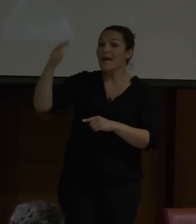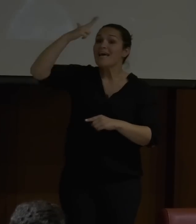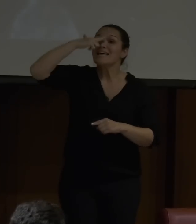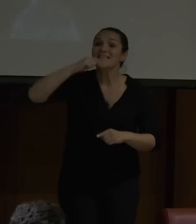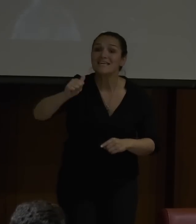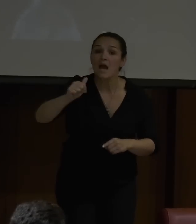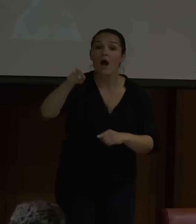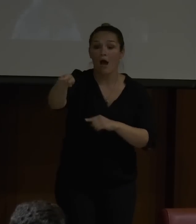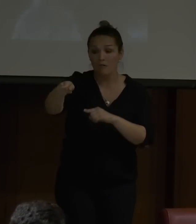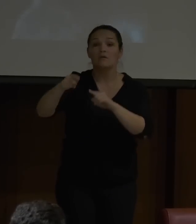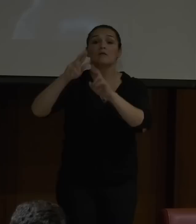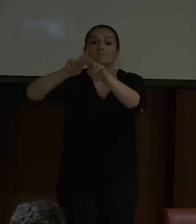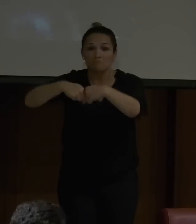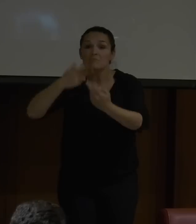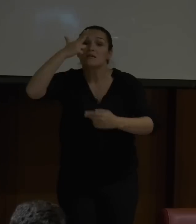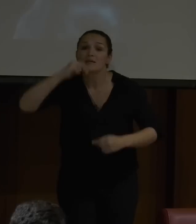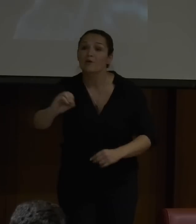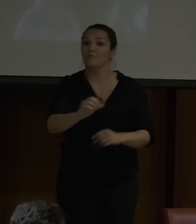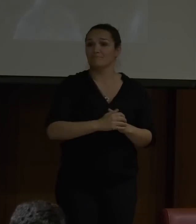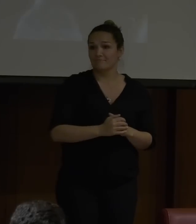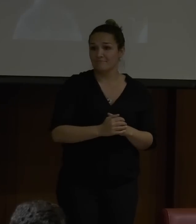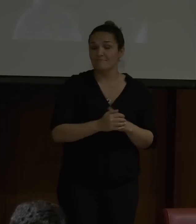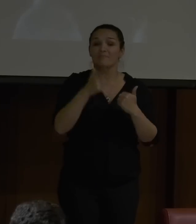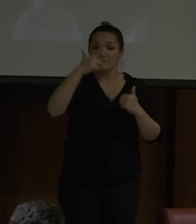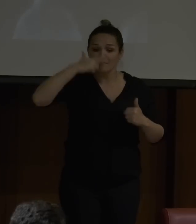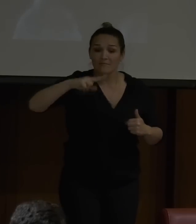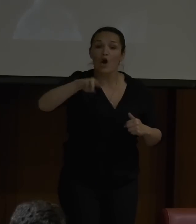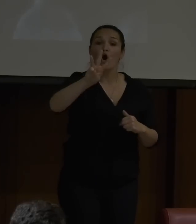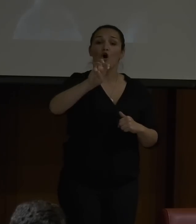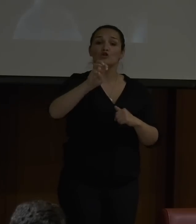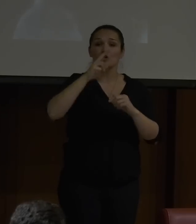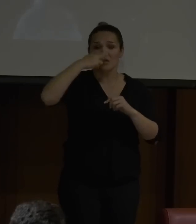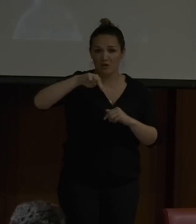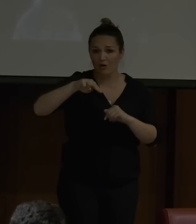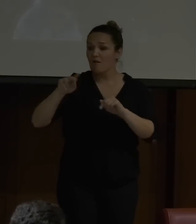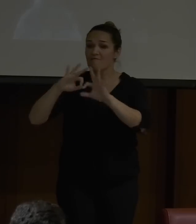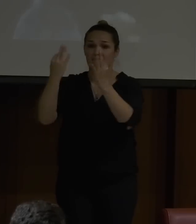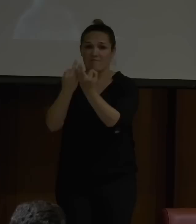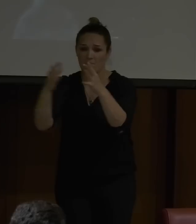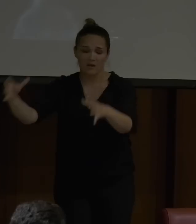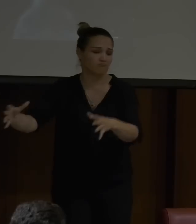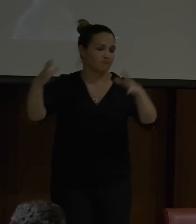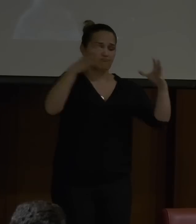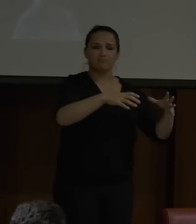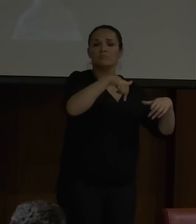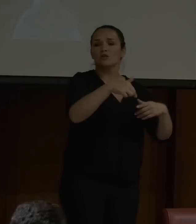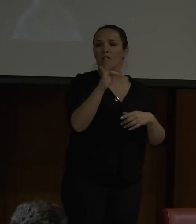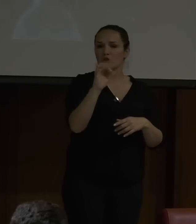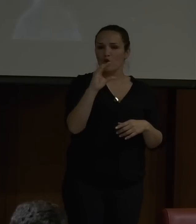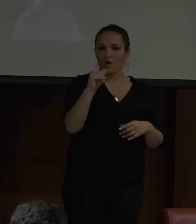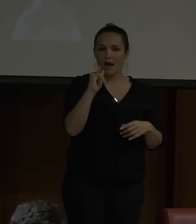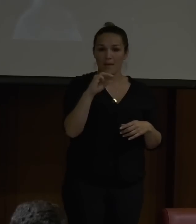Con Nicolasa tuvo en total 8 hijos. Con ambas familias se fue a vivir entonces a Tocaimo, dejando a Leandro en Atonuevo. Pero